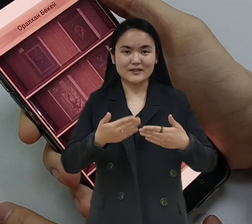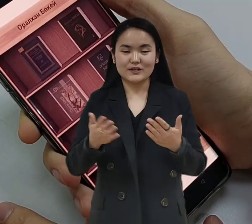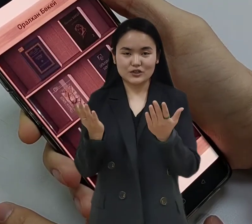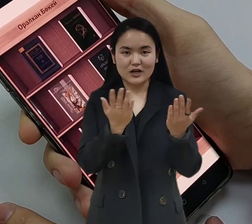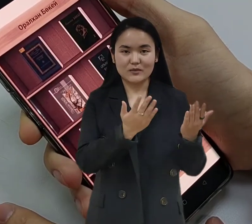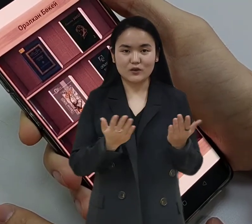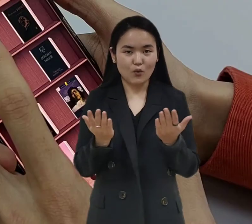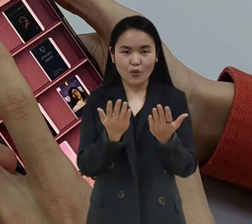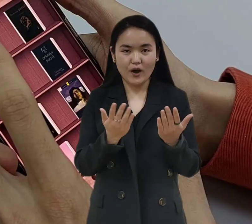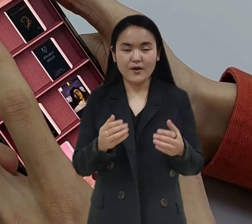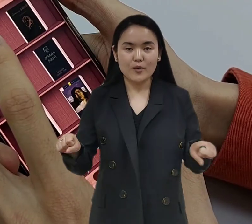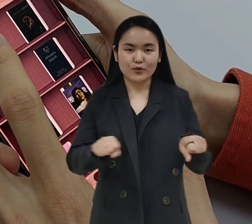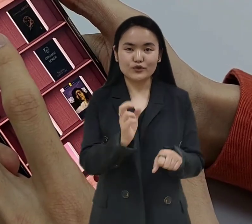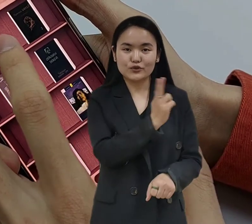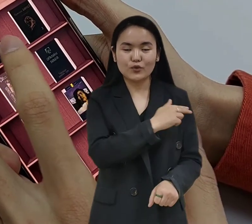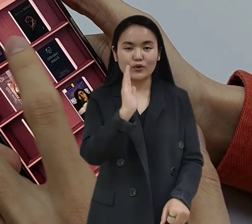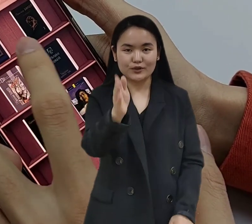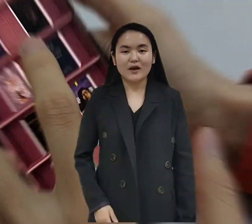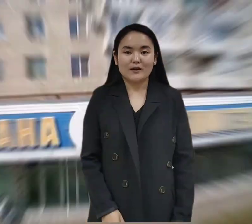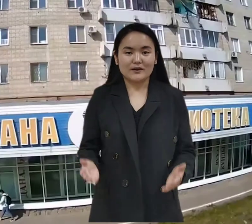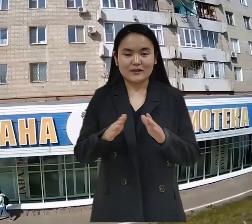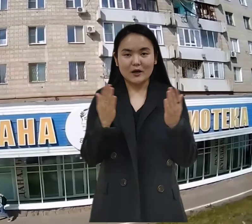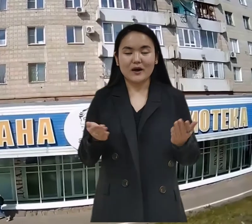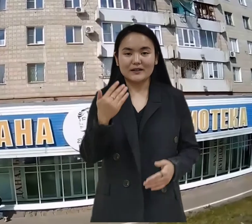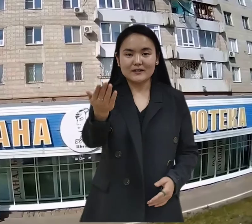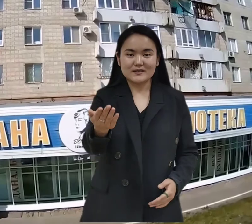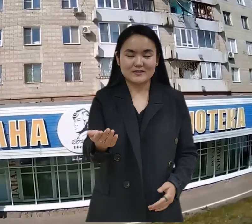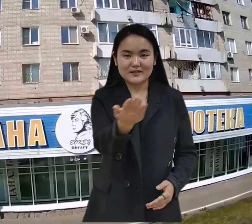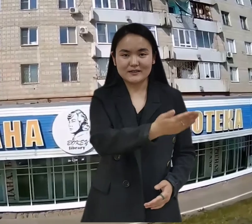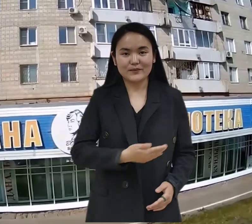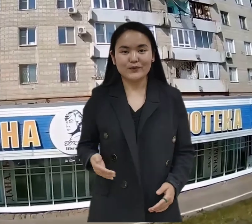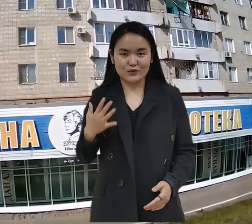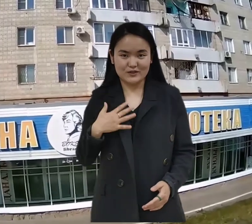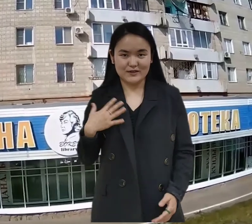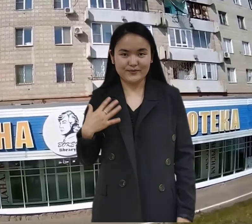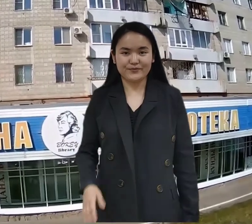келген шығарманы оқуға мүмкіндік туып отыр. Кітапханада сіздерді күтеміз!